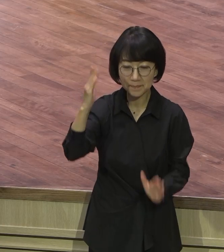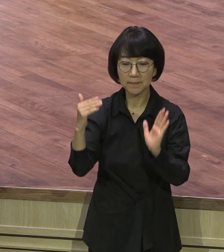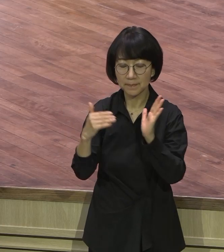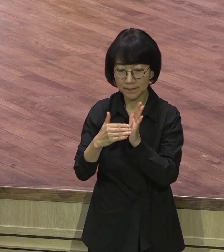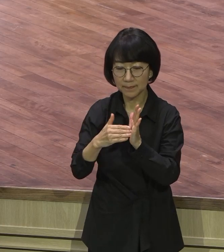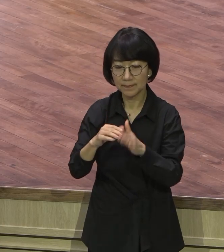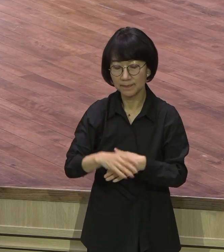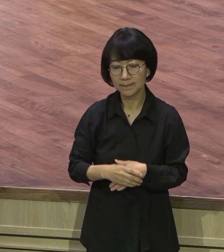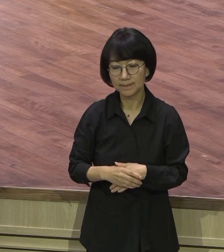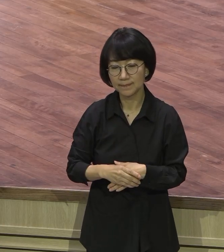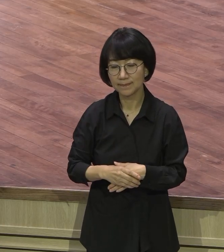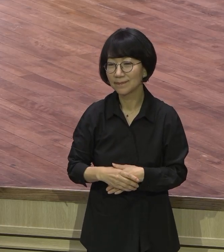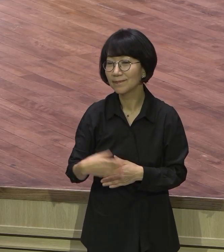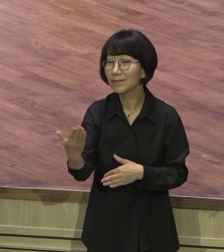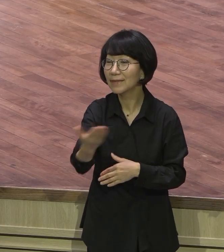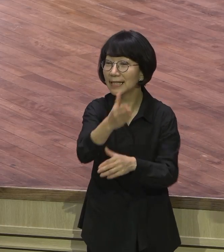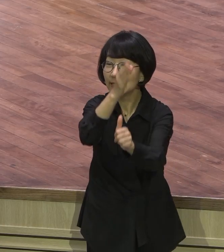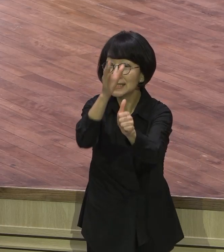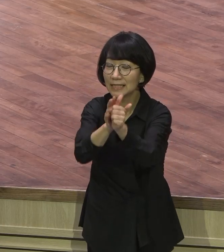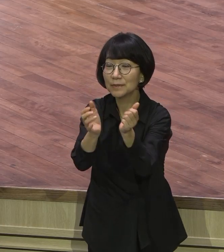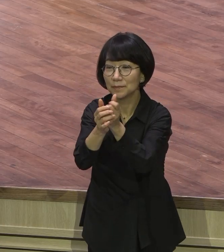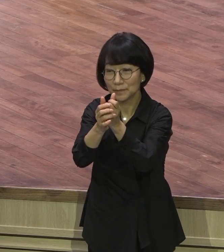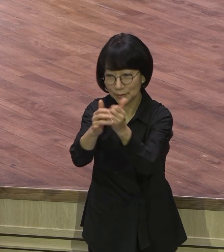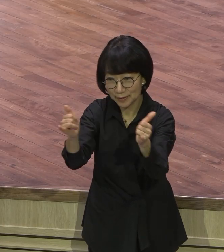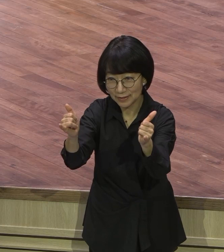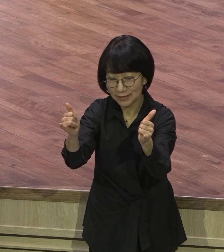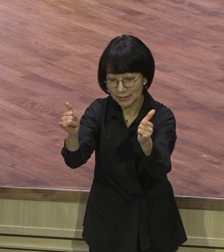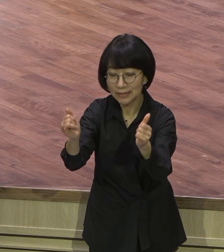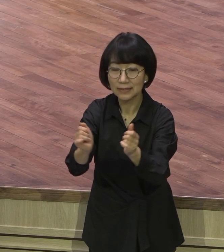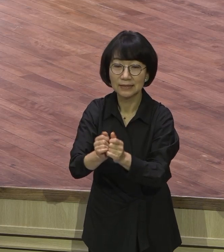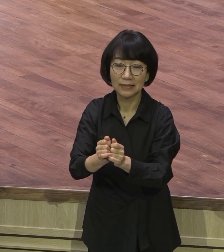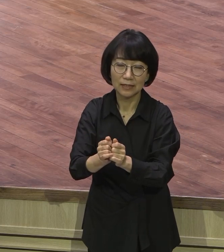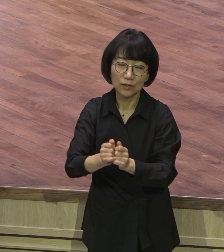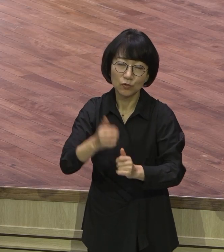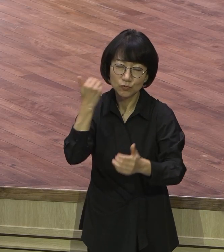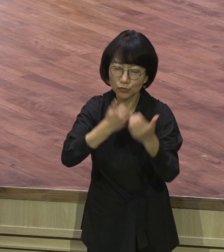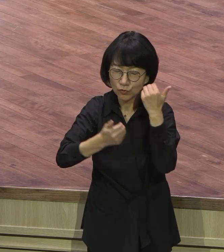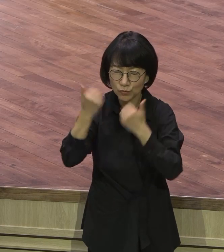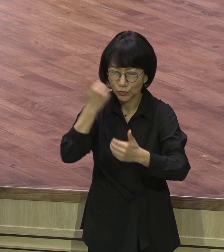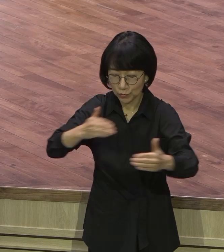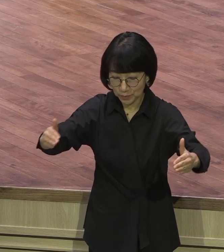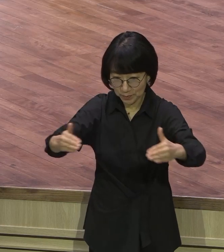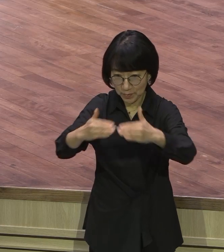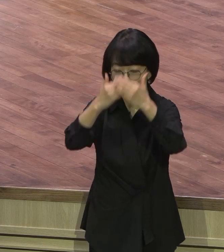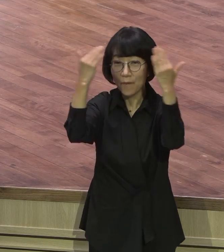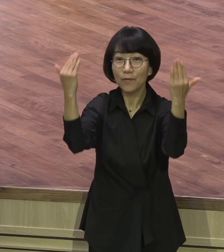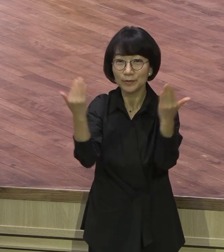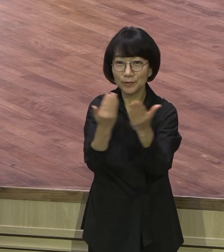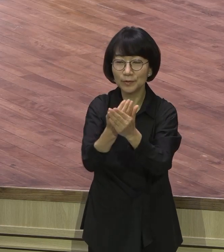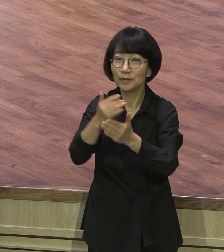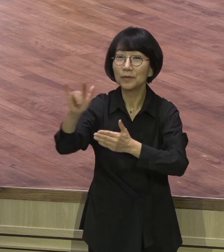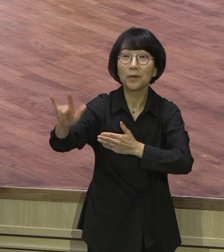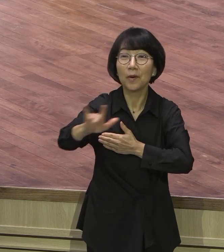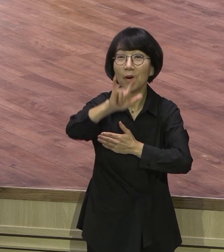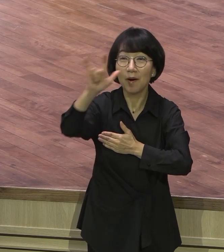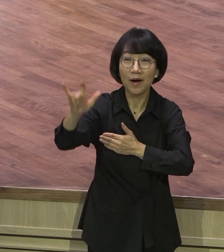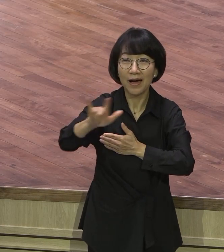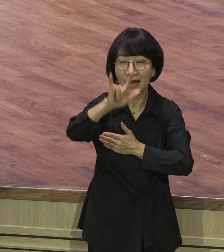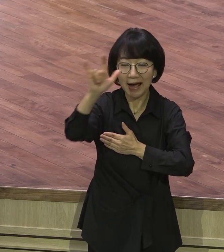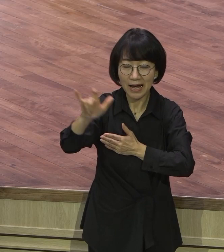모든 직분자들은 단 한 사람도 코로나19로 인해서